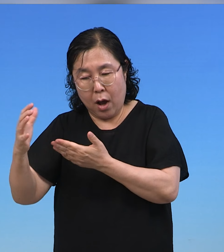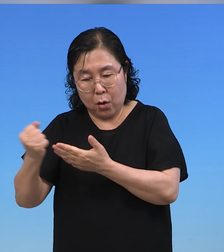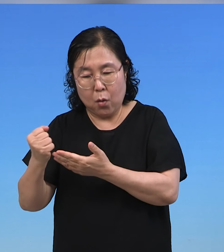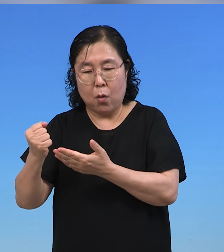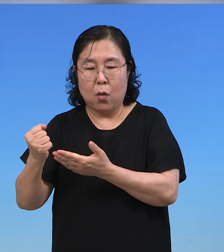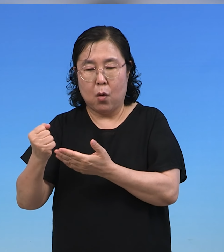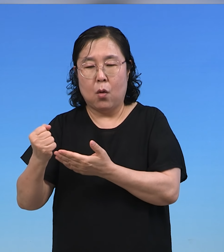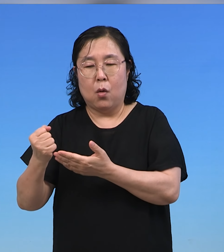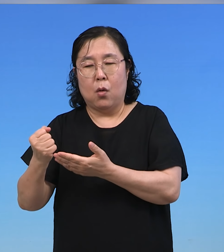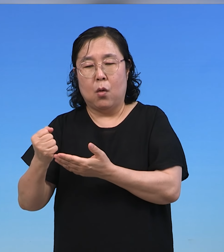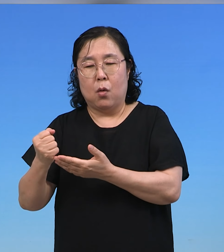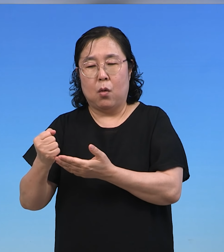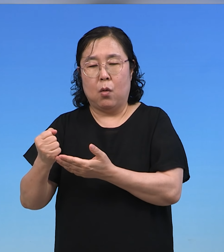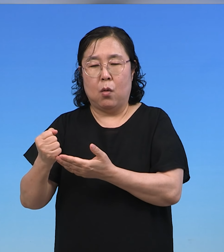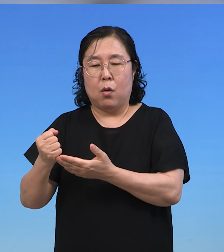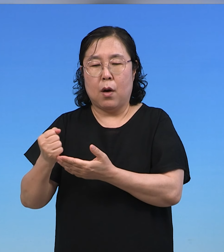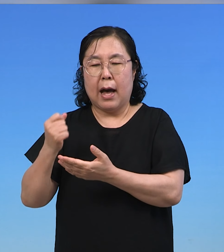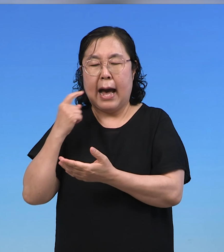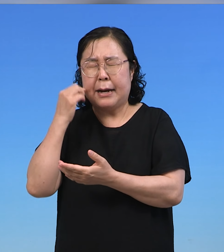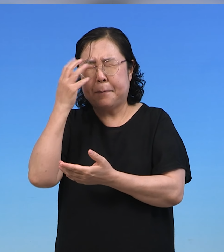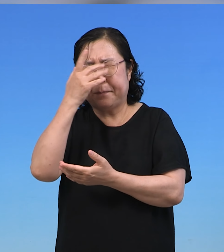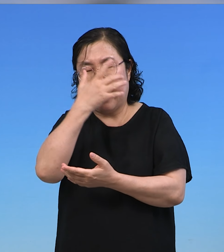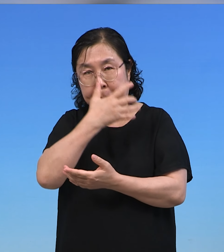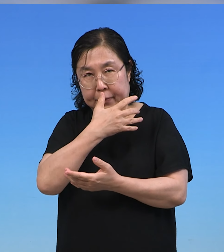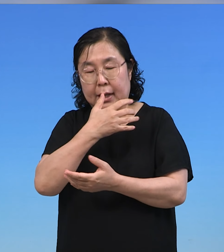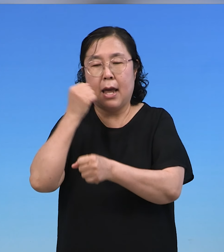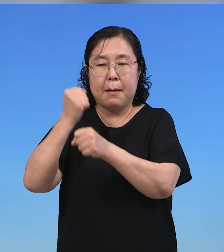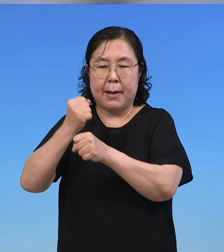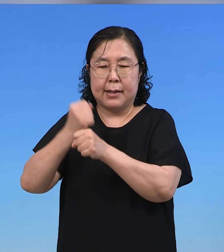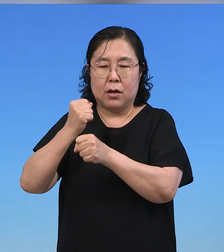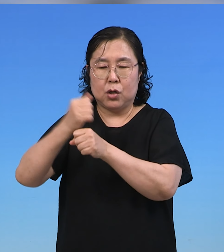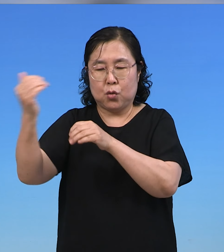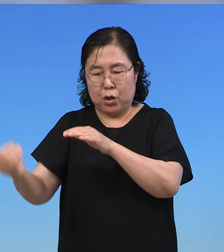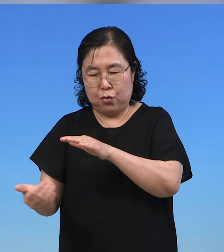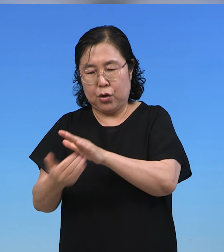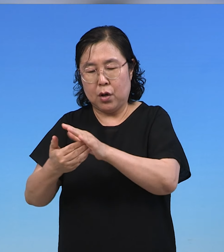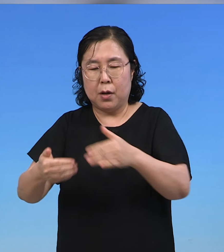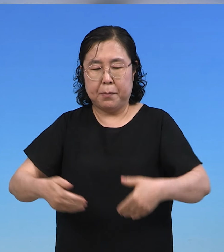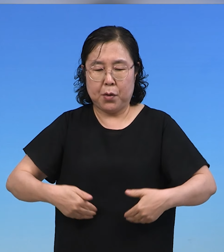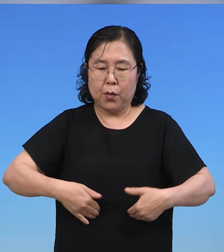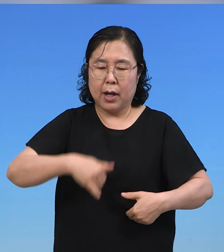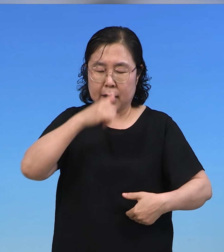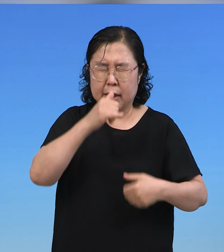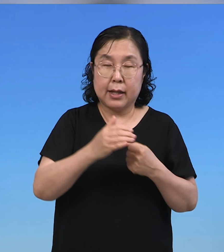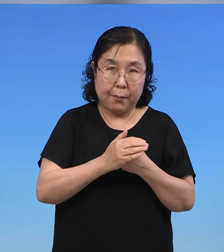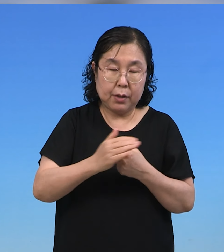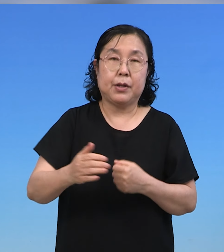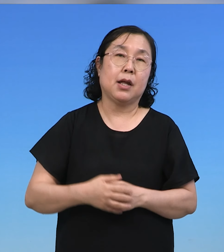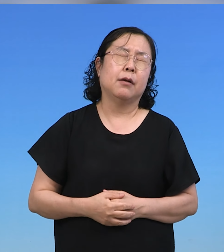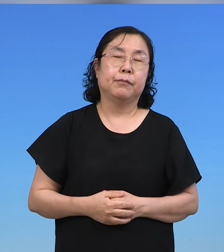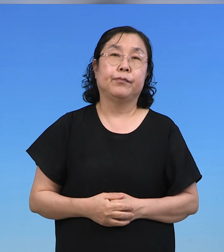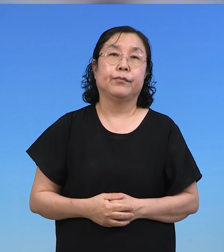있다는 걸 관계의 평화를 통해서 증명해야 되기 때문입니다. 결론을 맺으면서요,